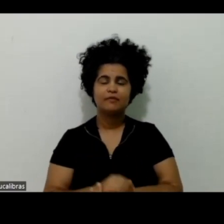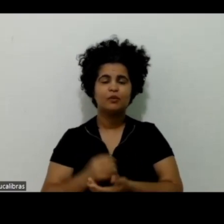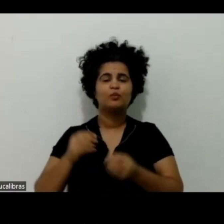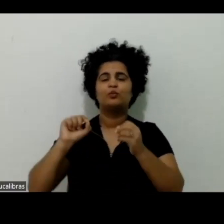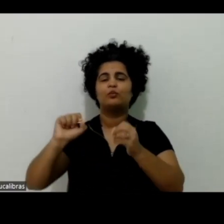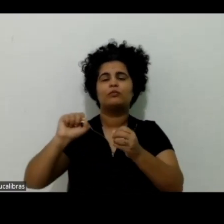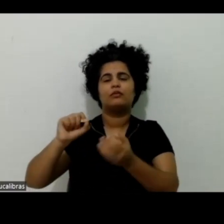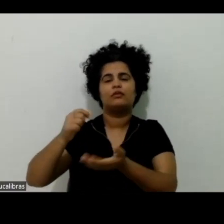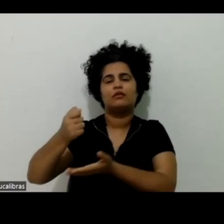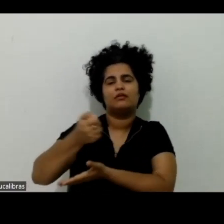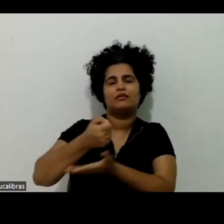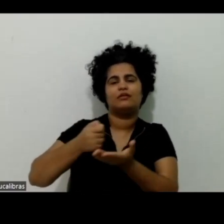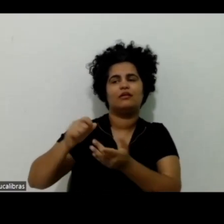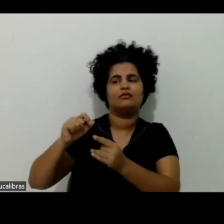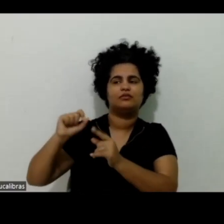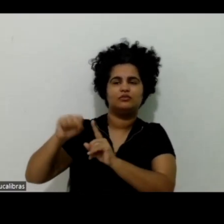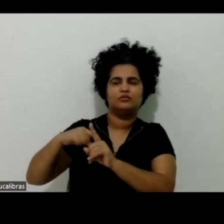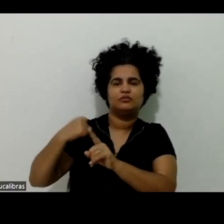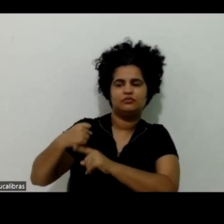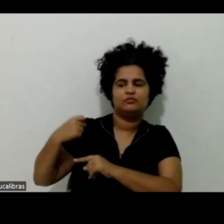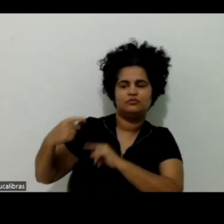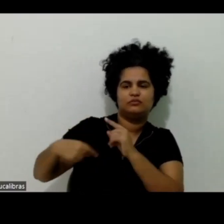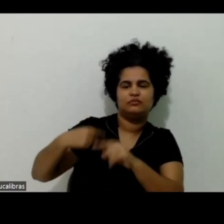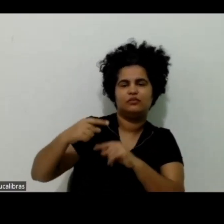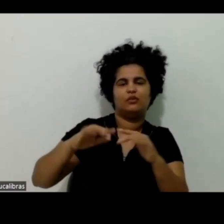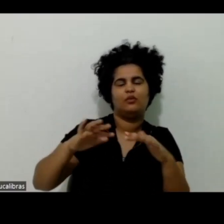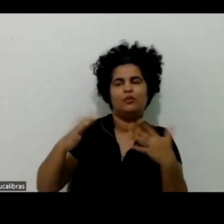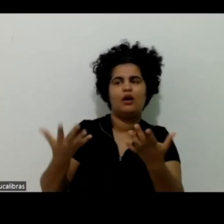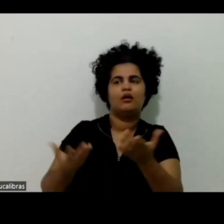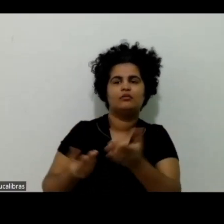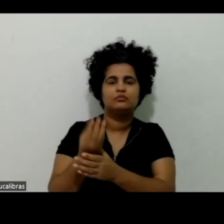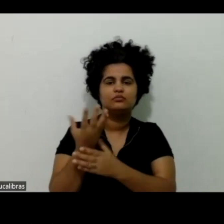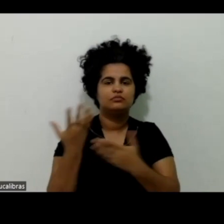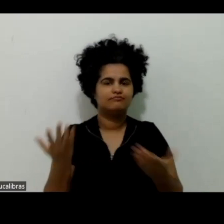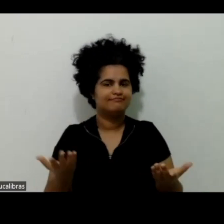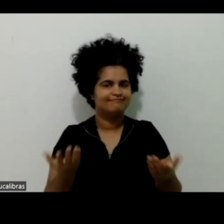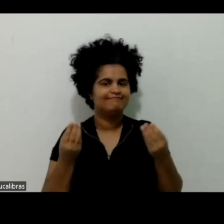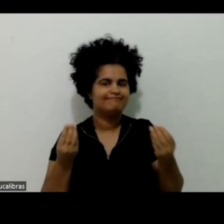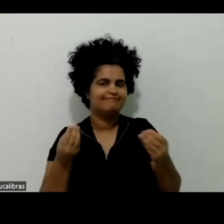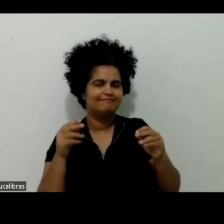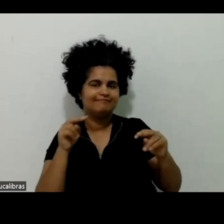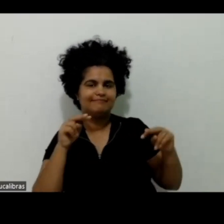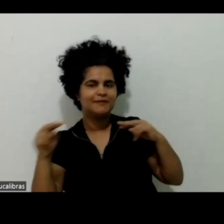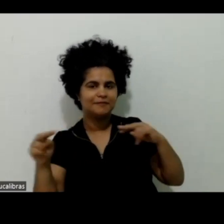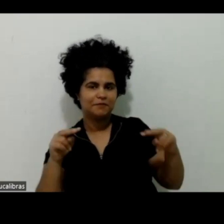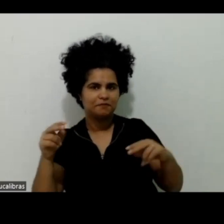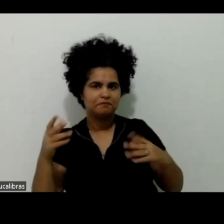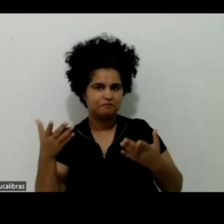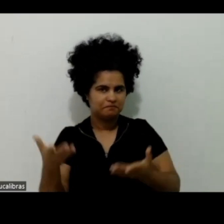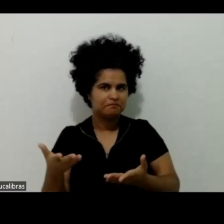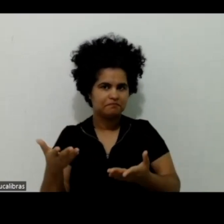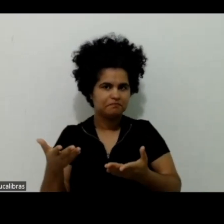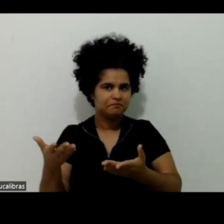históricos sociais, entendendo qual que é a raiz disso, numa perspectiva a priori, né,